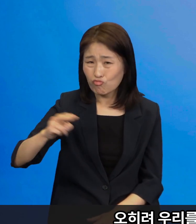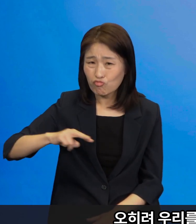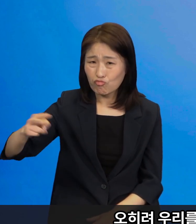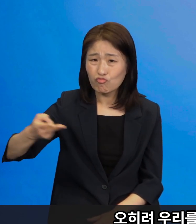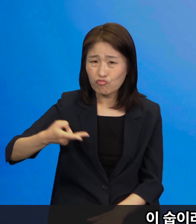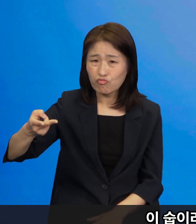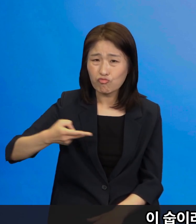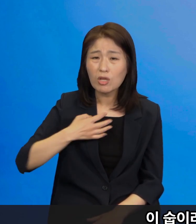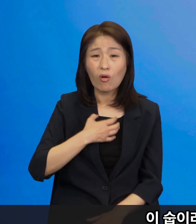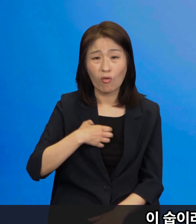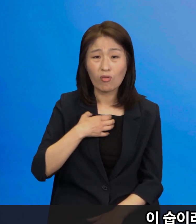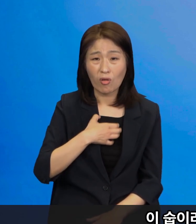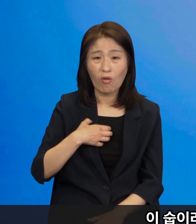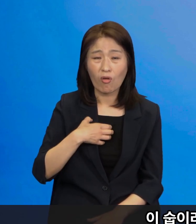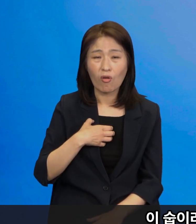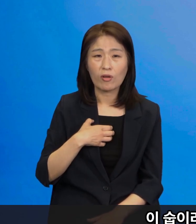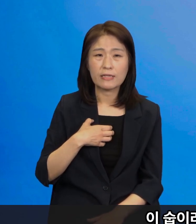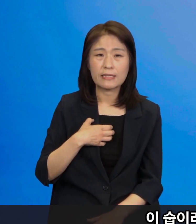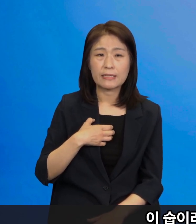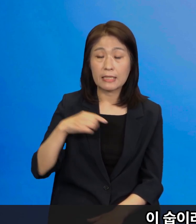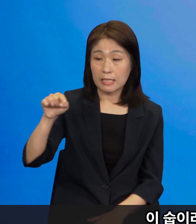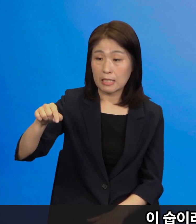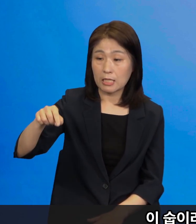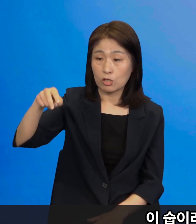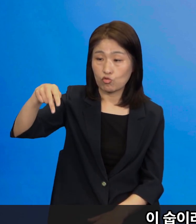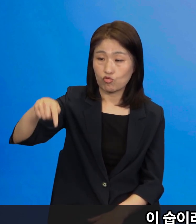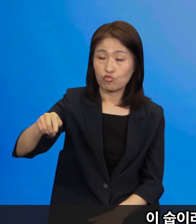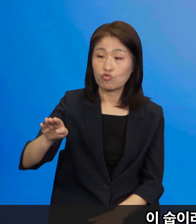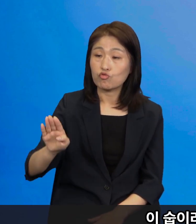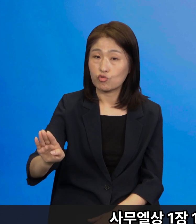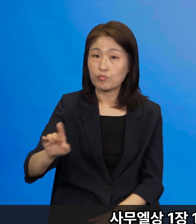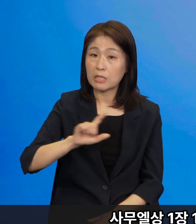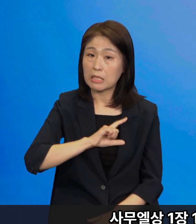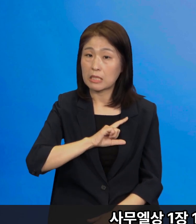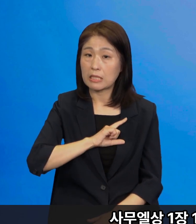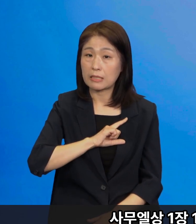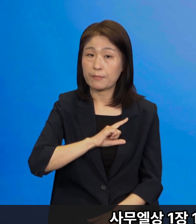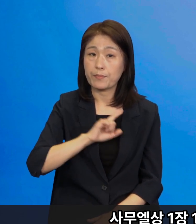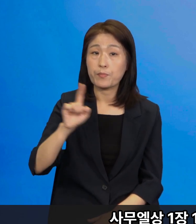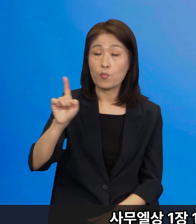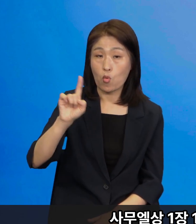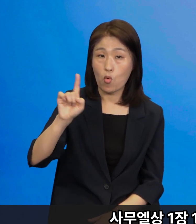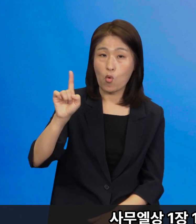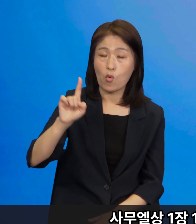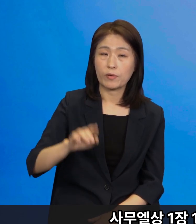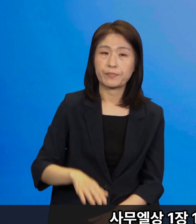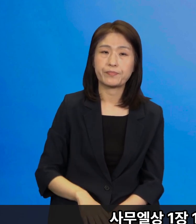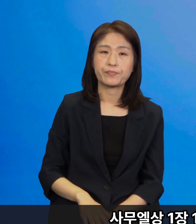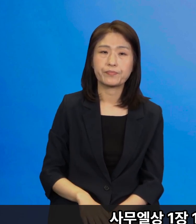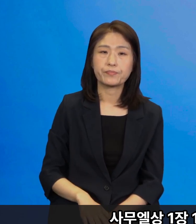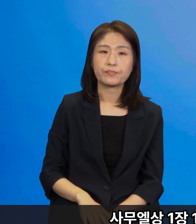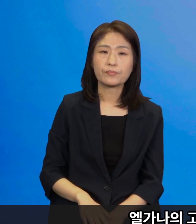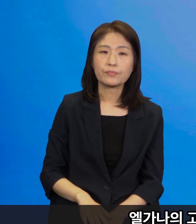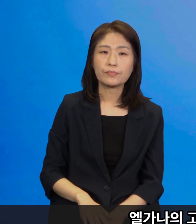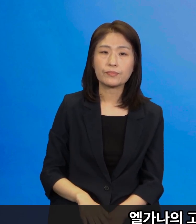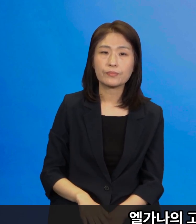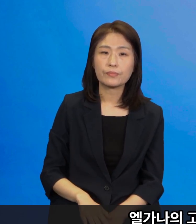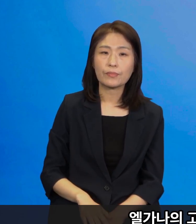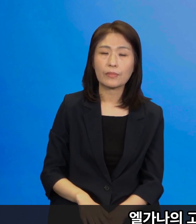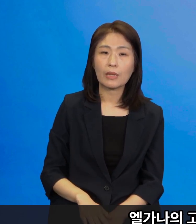걱정하시겠다라고 합니다. 이 숲이라고 하는 이 이름은요, 사무엘상 1장 1절에 보면 사무엘의